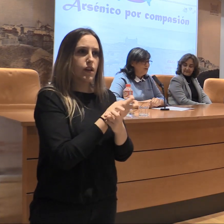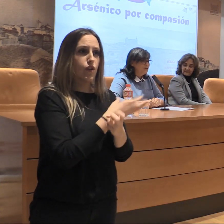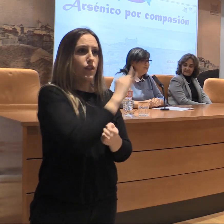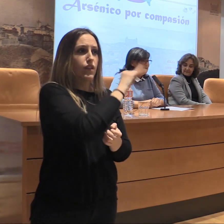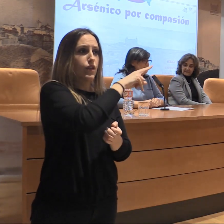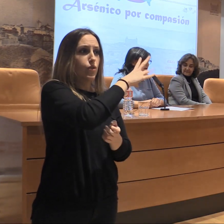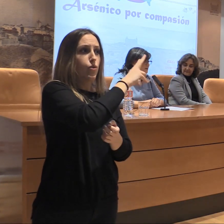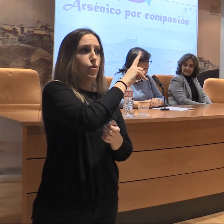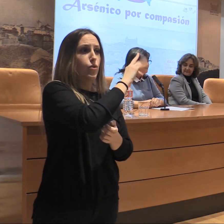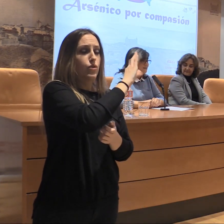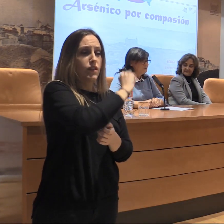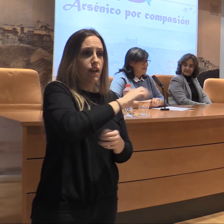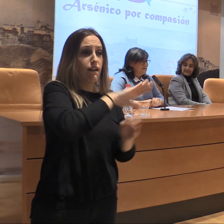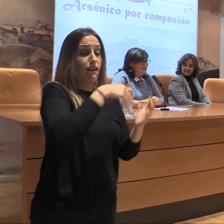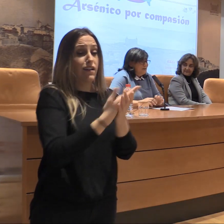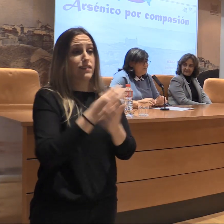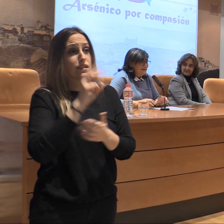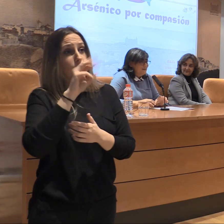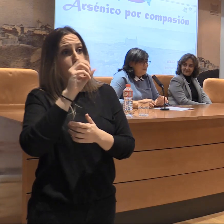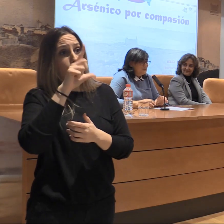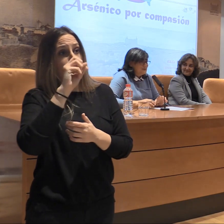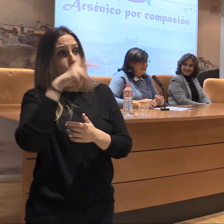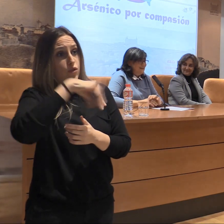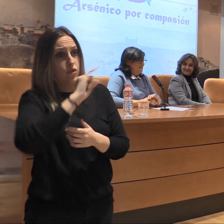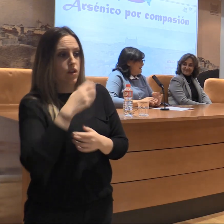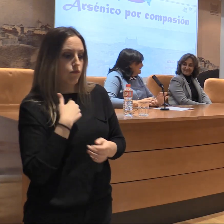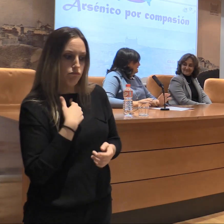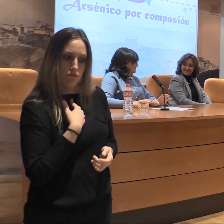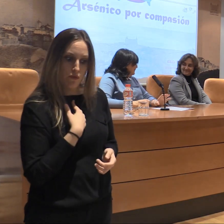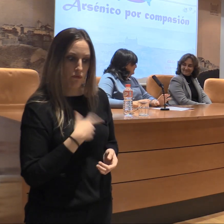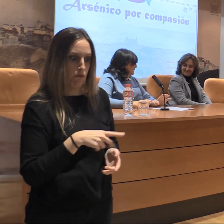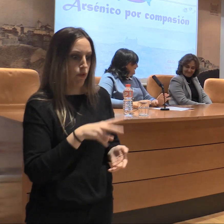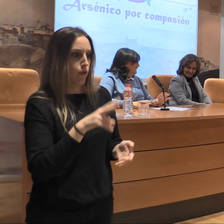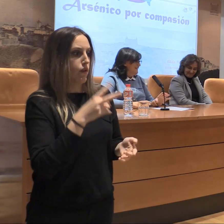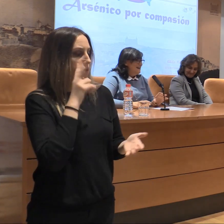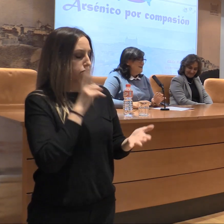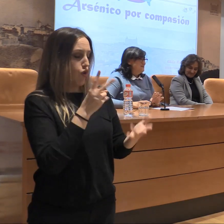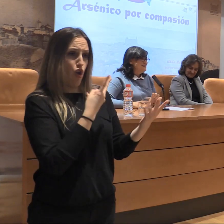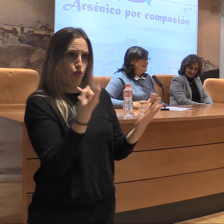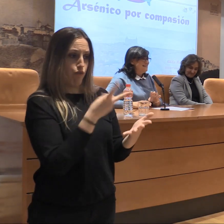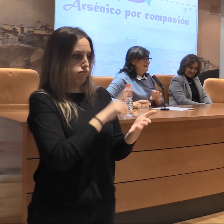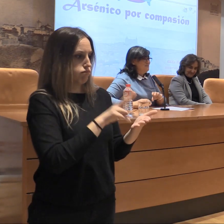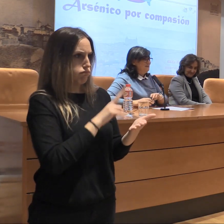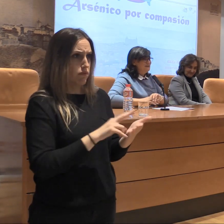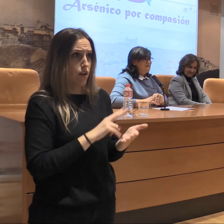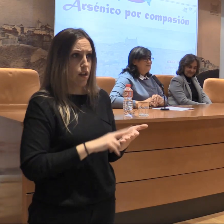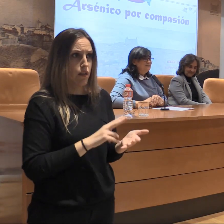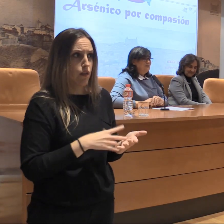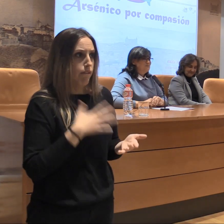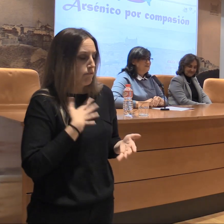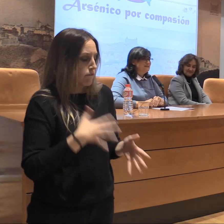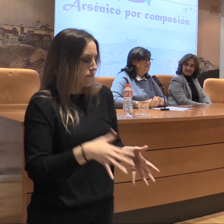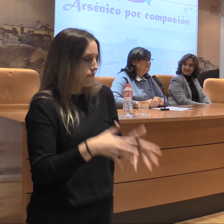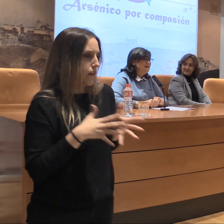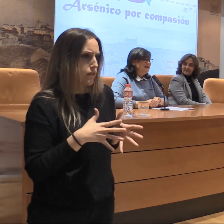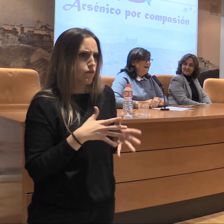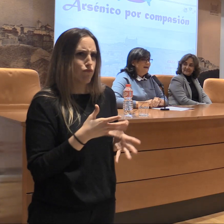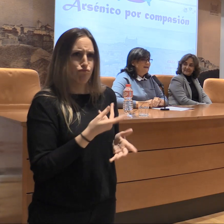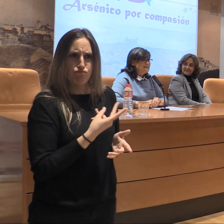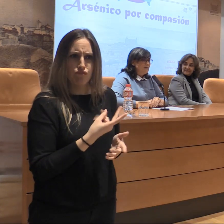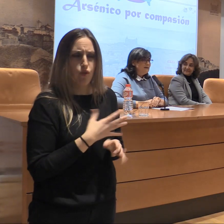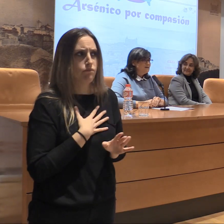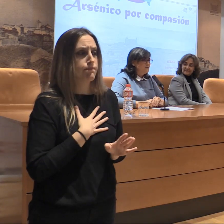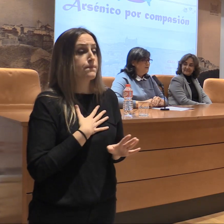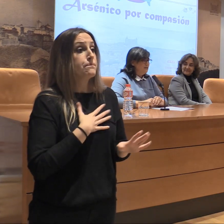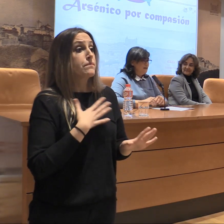al polonio, y Sabias. Yo he de decir que me los he leído los dos y que me han encantado. No es hacer la pelota, me han gustado muchísimo.